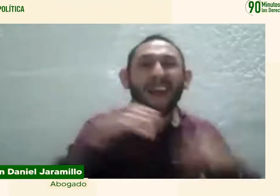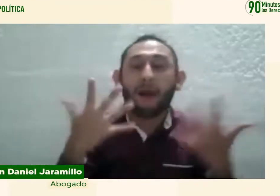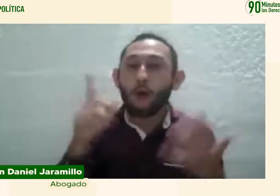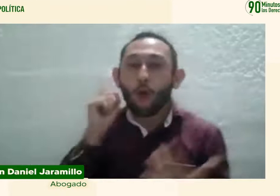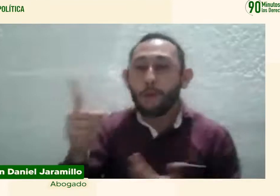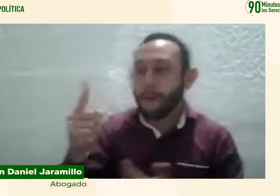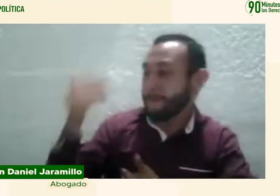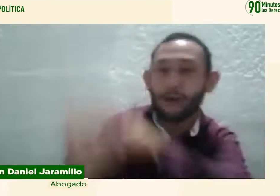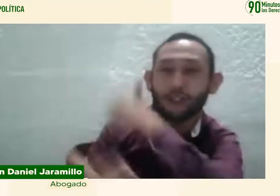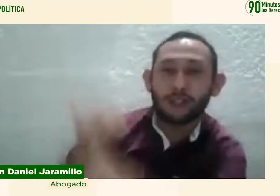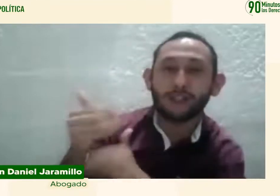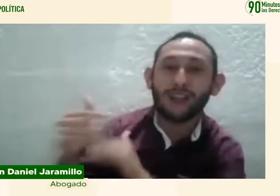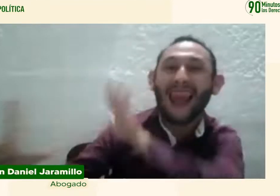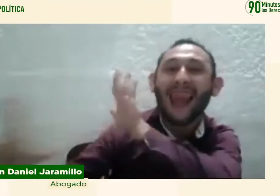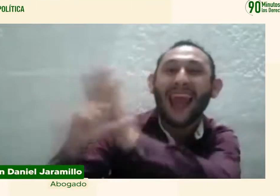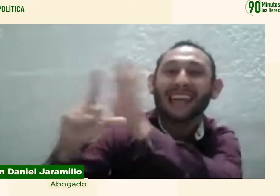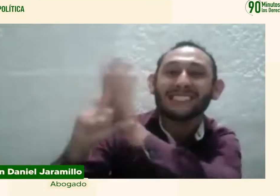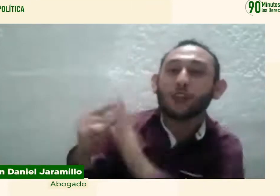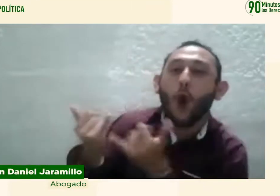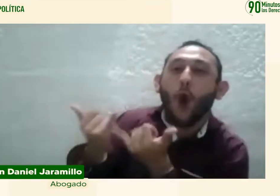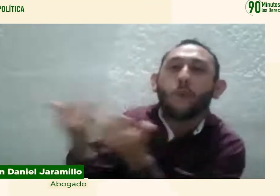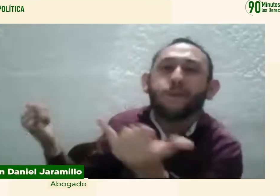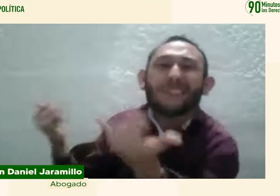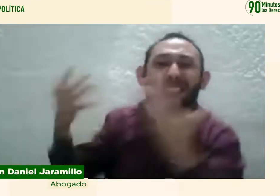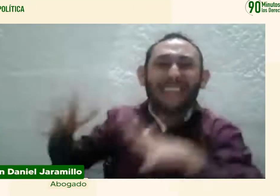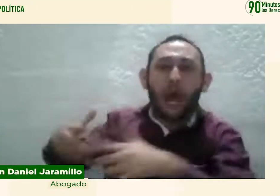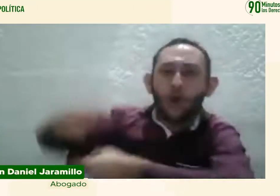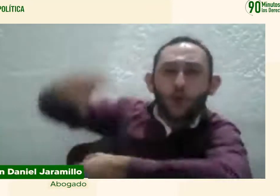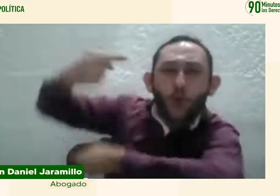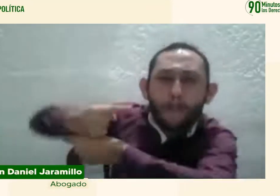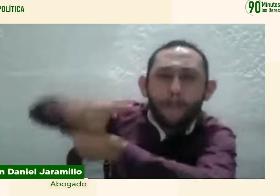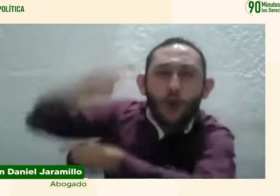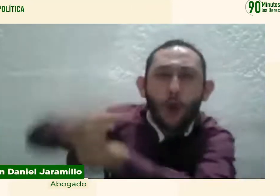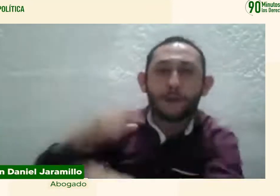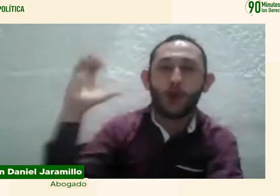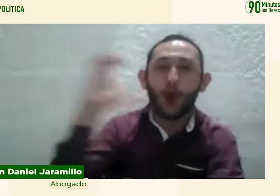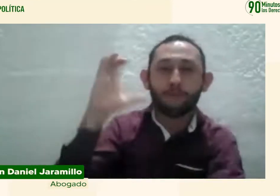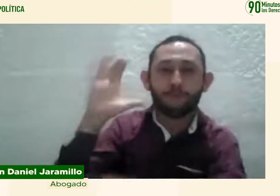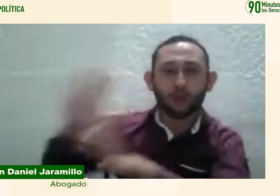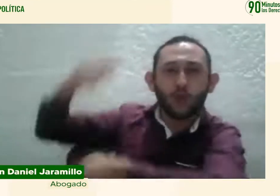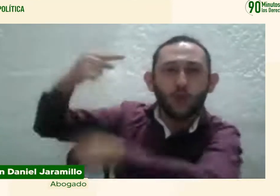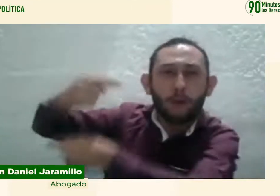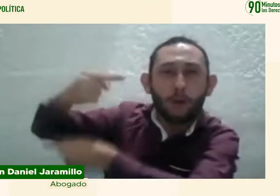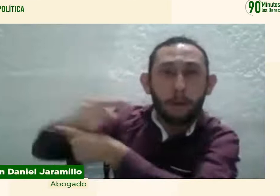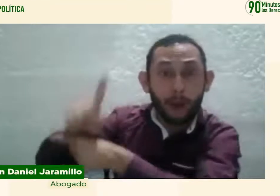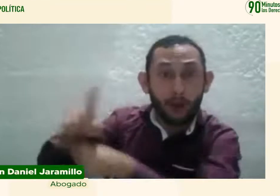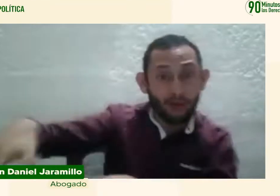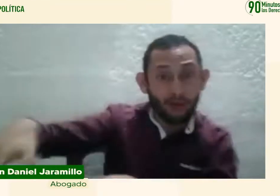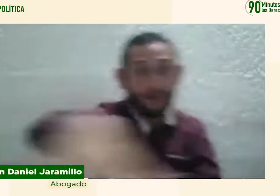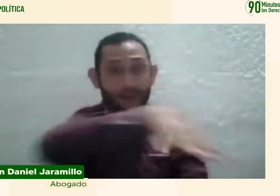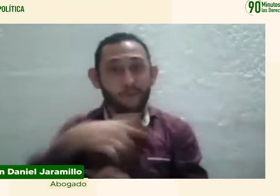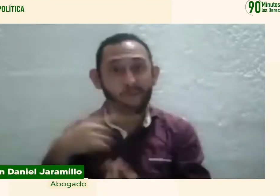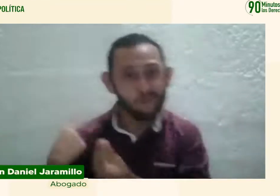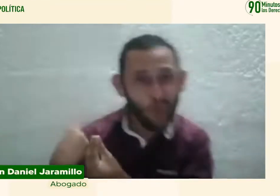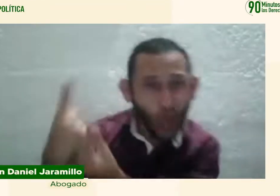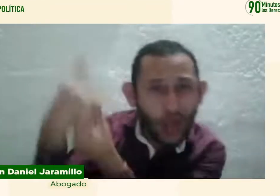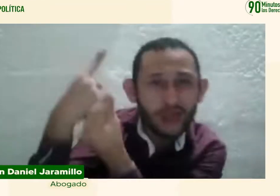este tipo de escogencia al momento de hacer la votación y que sepamos que existen unas leyes y que se dan a